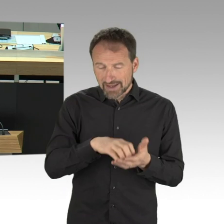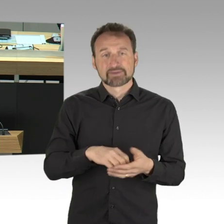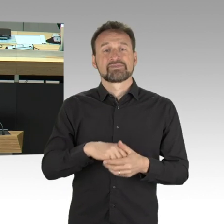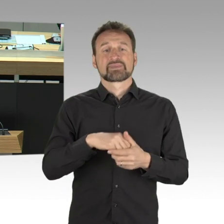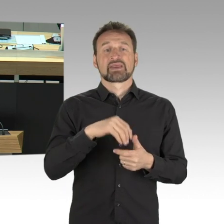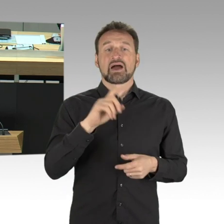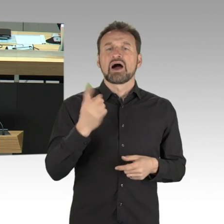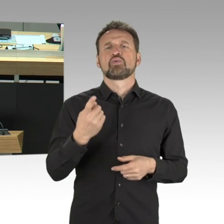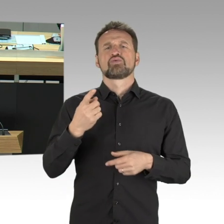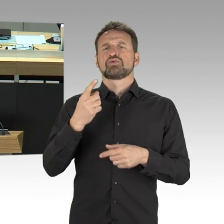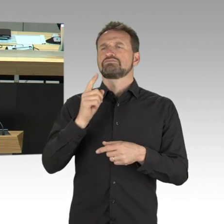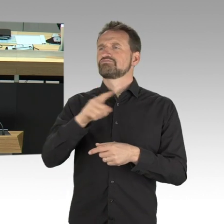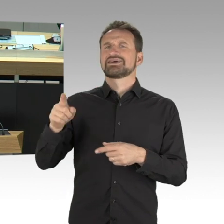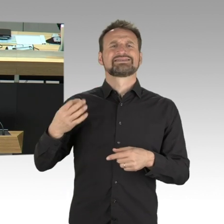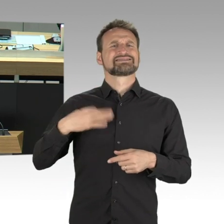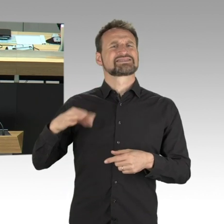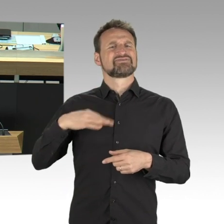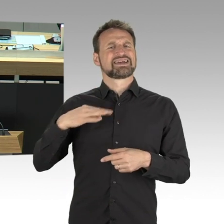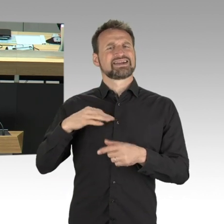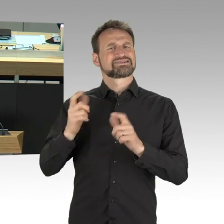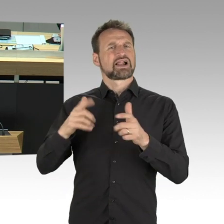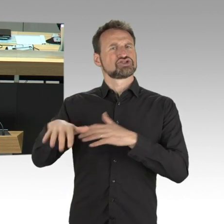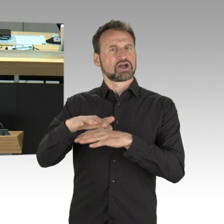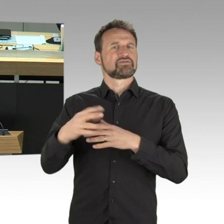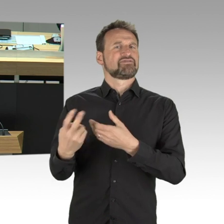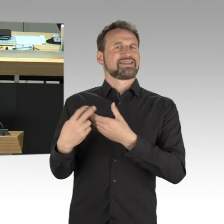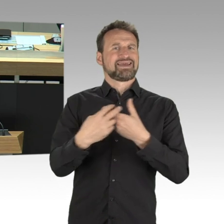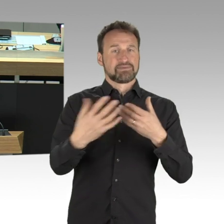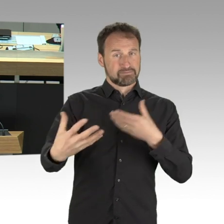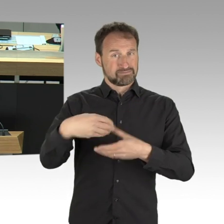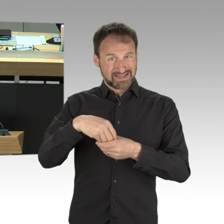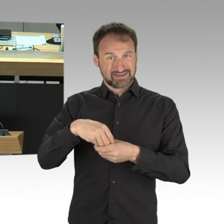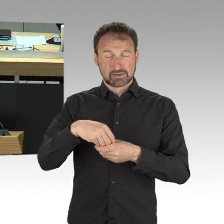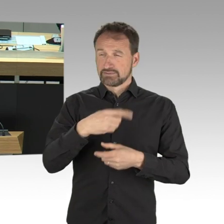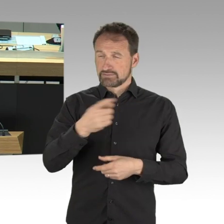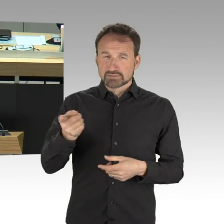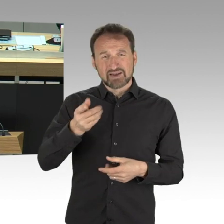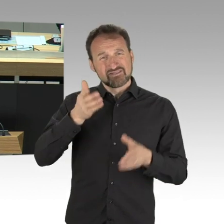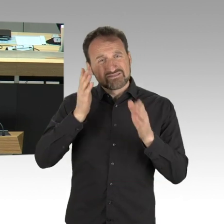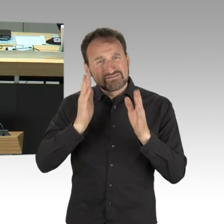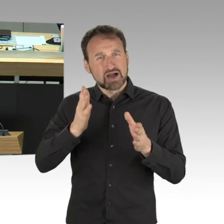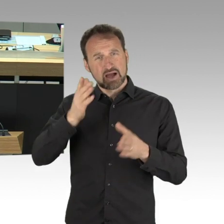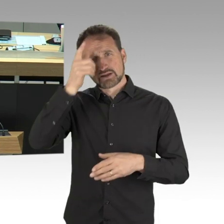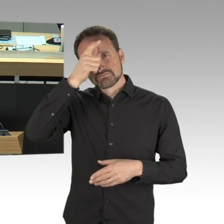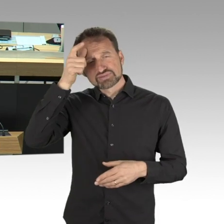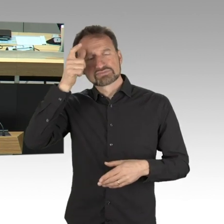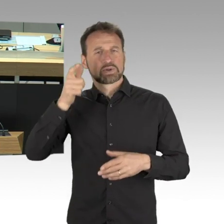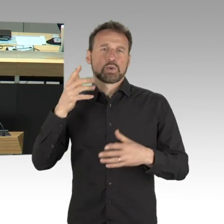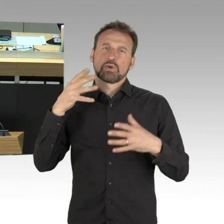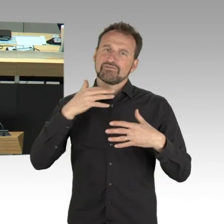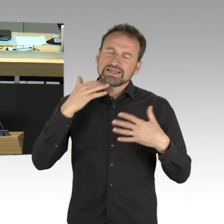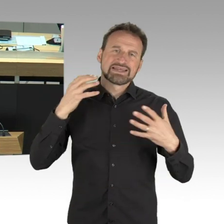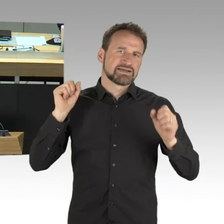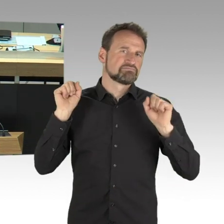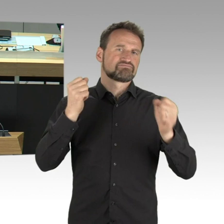VertreterInnen mit ihrer enormen fachlichen Expertise. Der Einsatz, würde ich sagen, hat sich mehr als gelohnt. Mit dem Konzept liegt nun ein